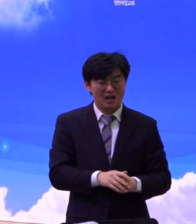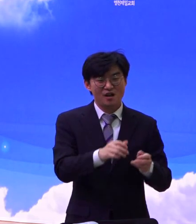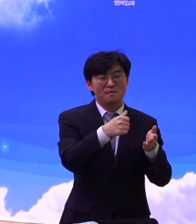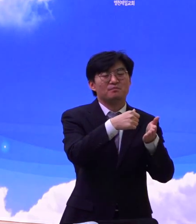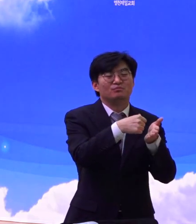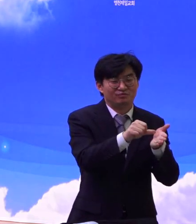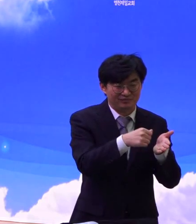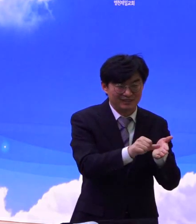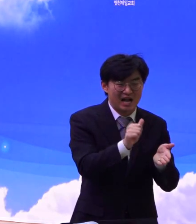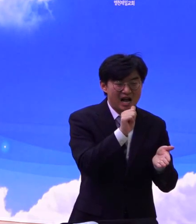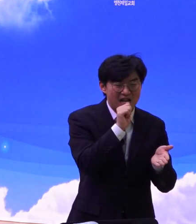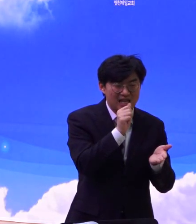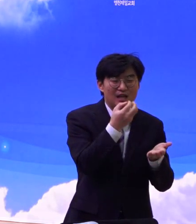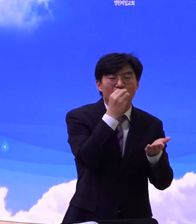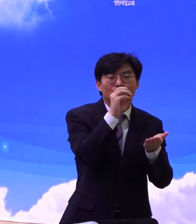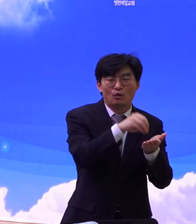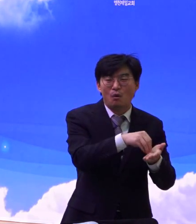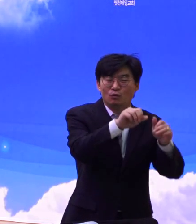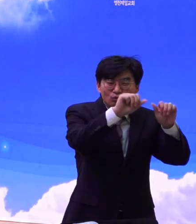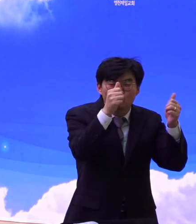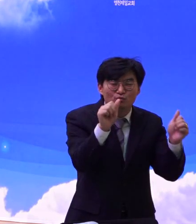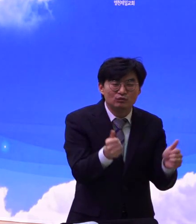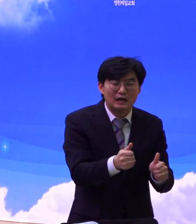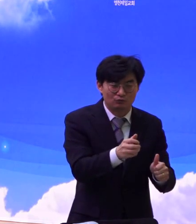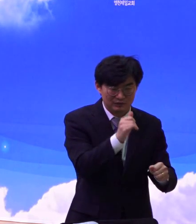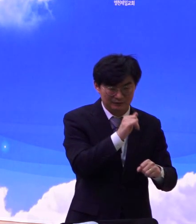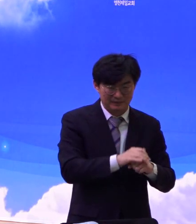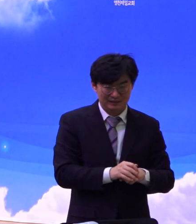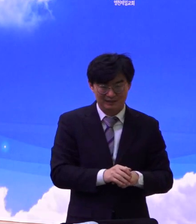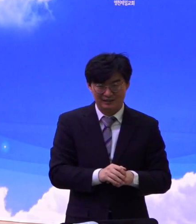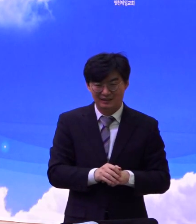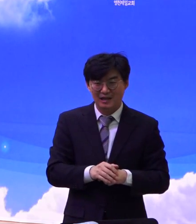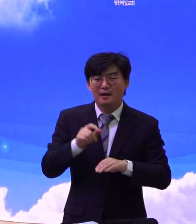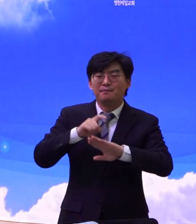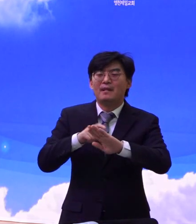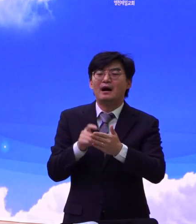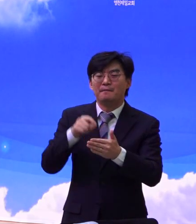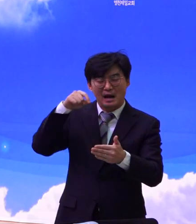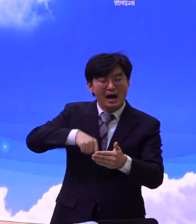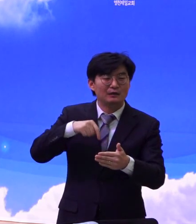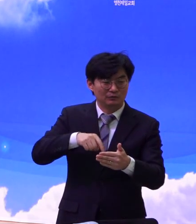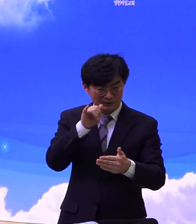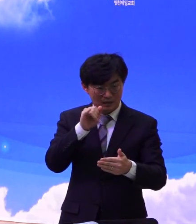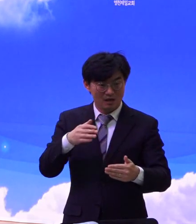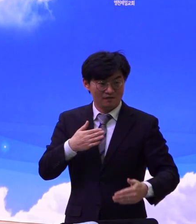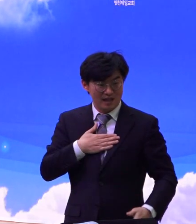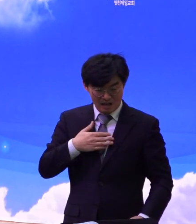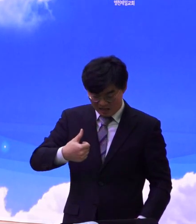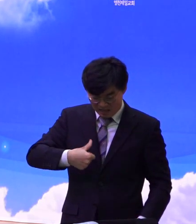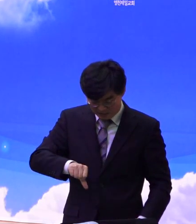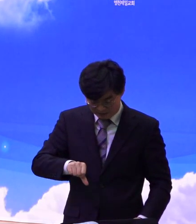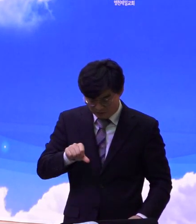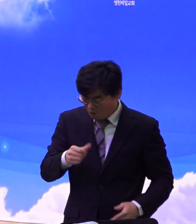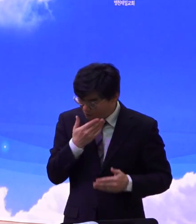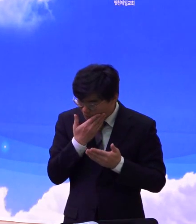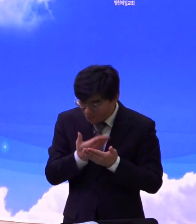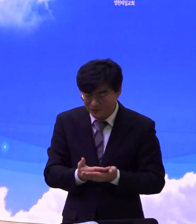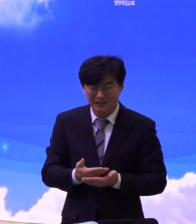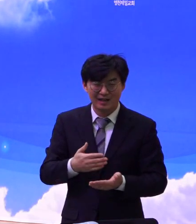분명히 있습니다. 또 자녀가 우상이 되기도 합니다. 너무나 자녀가 소중하고 우리의 자녀들을 저도 강조하고 다음